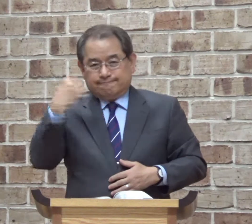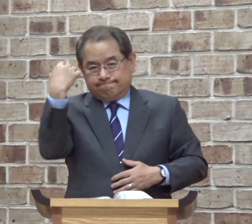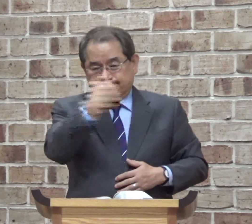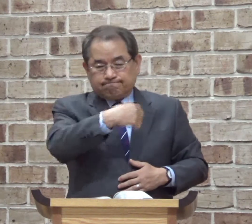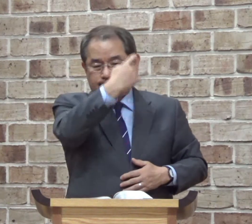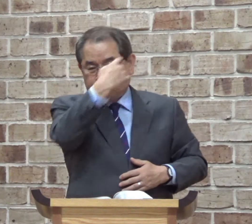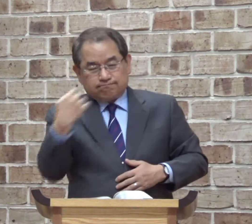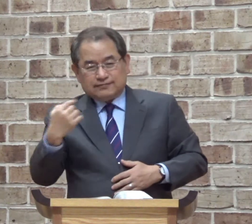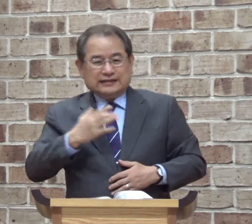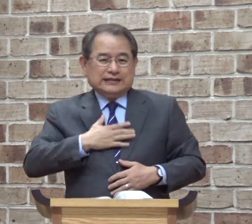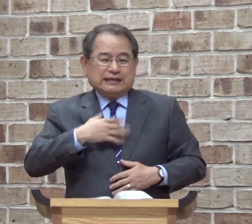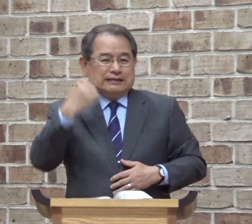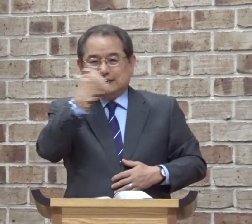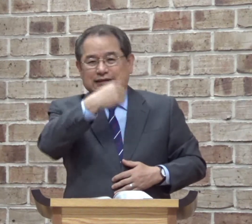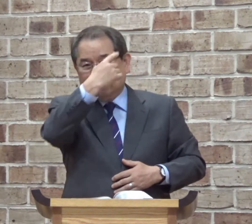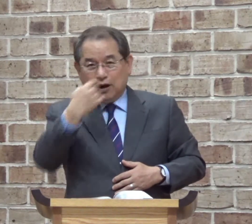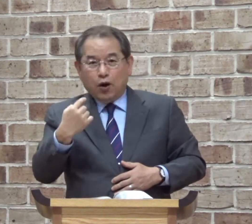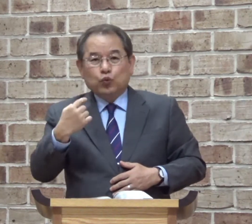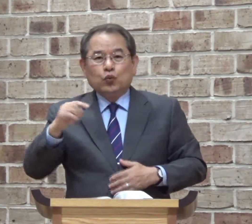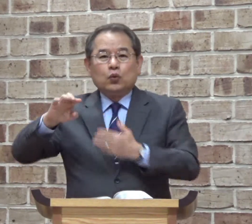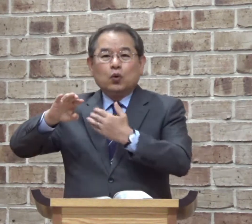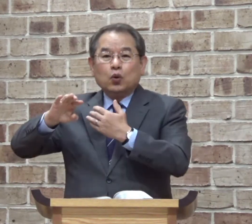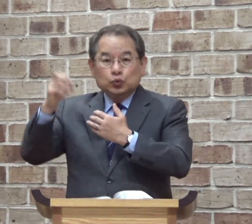나의 낮아짐을 통해